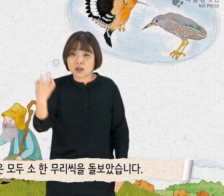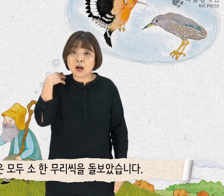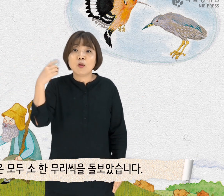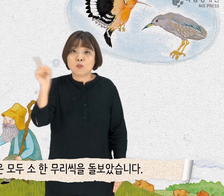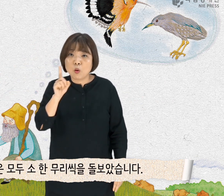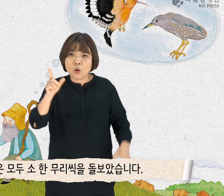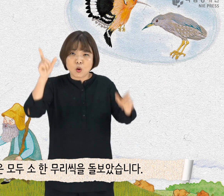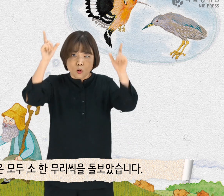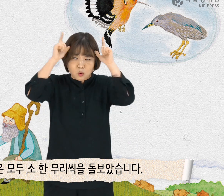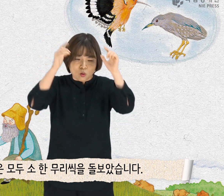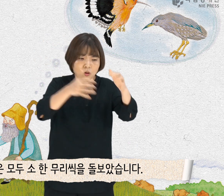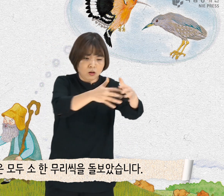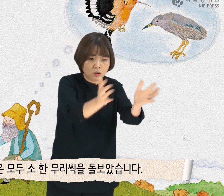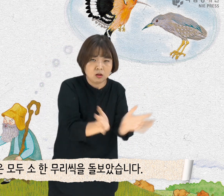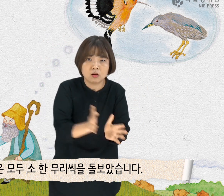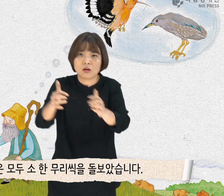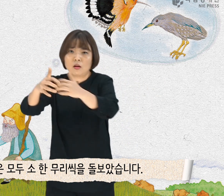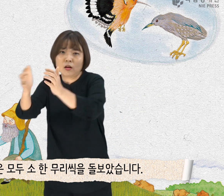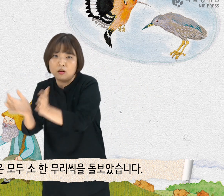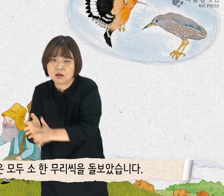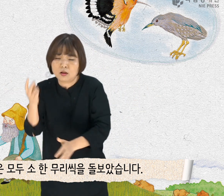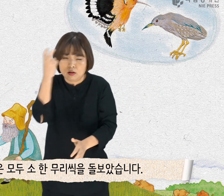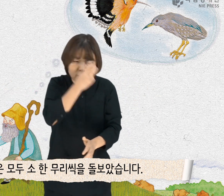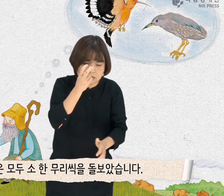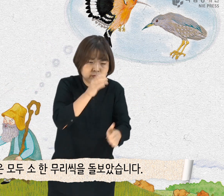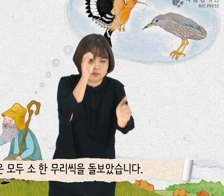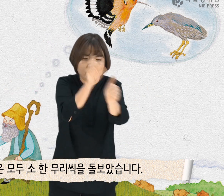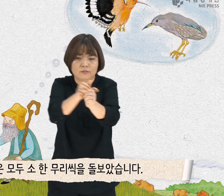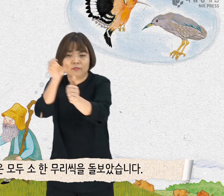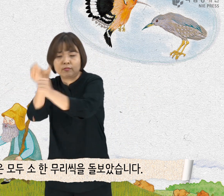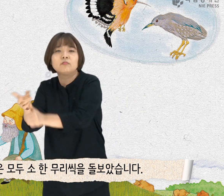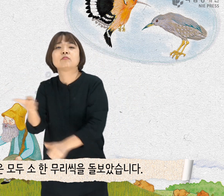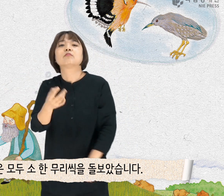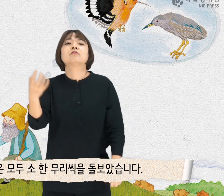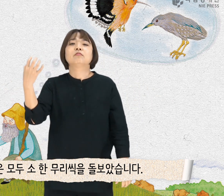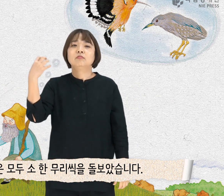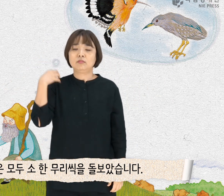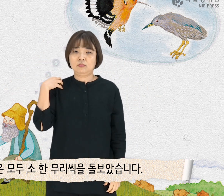그 둘은 모두 소 아무리 씩을 돌 보았읍니다